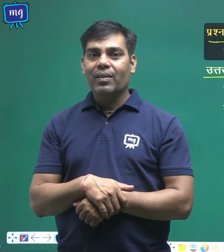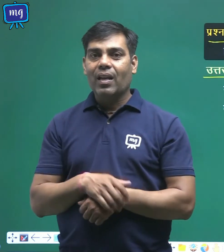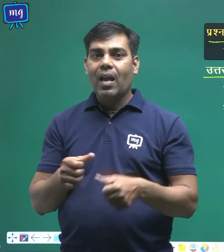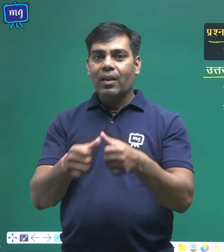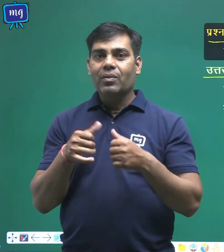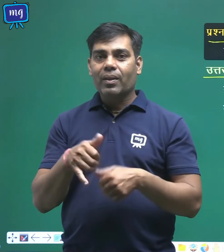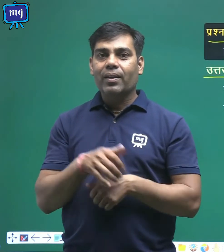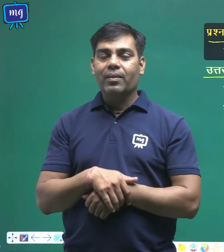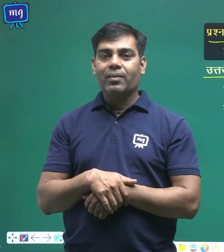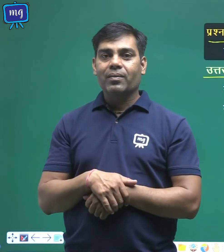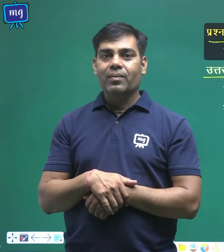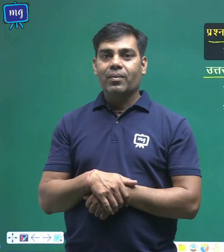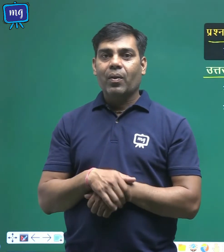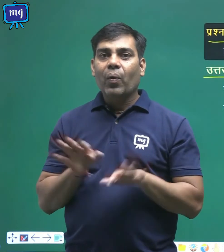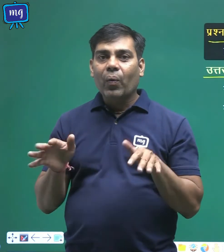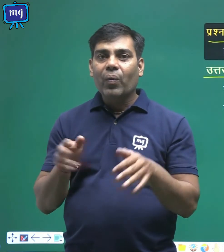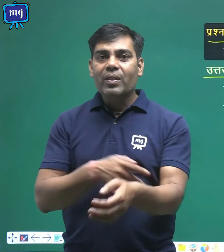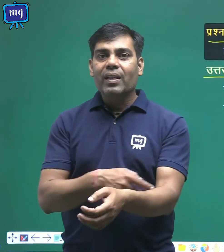उत्तर है कुरज ने